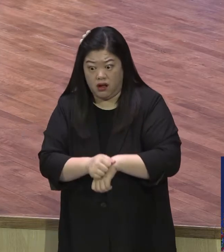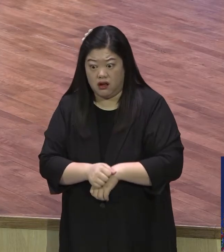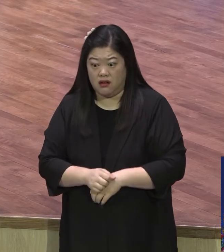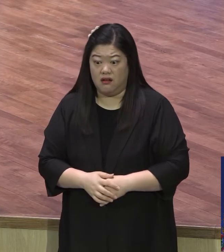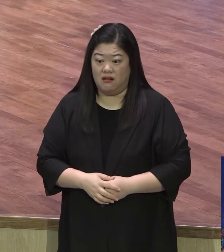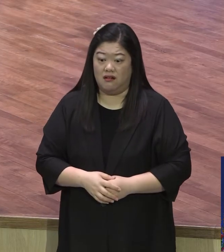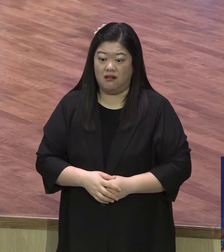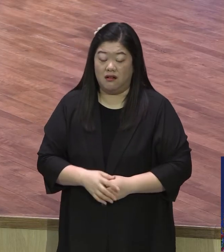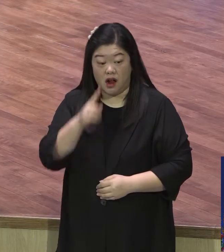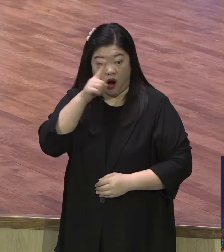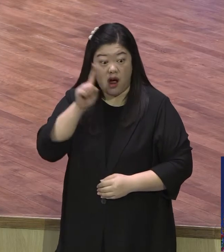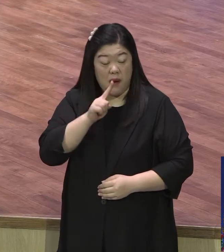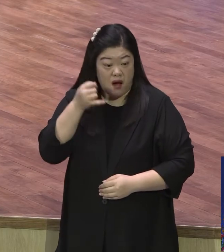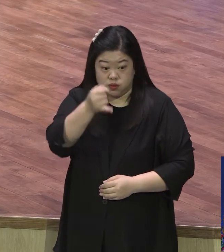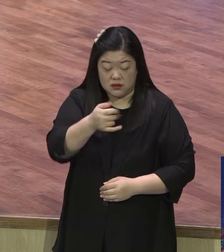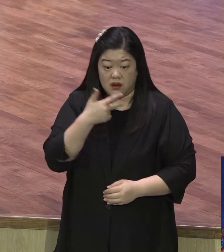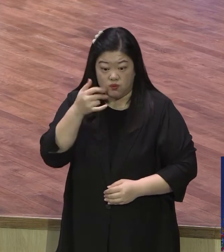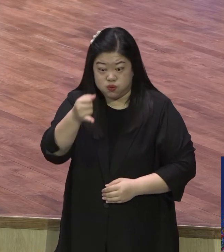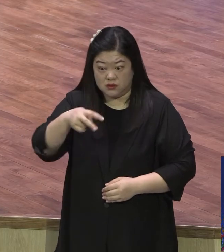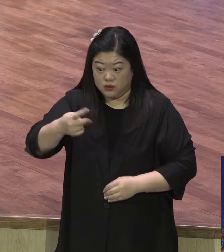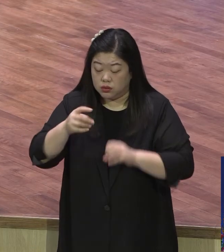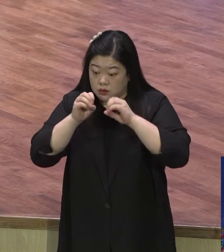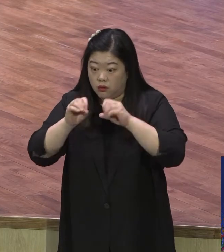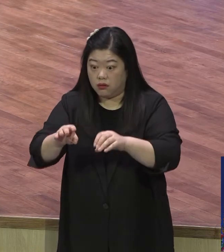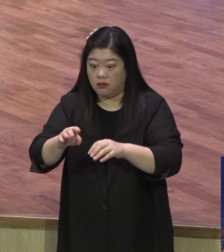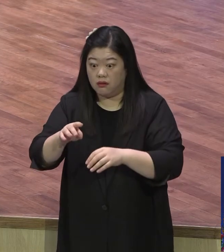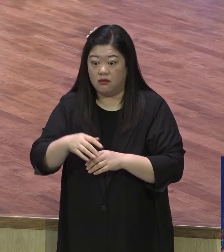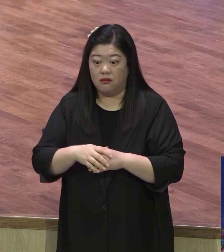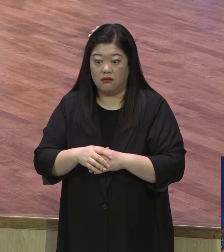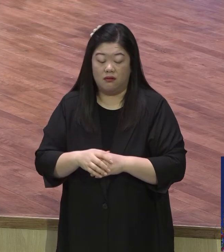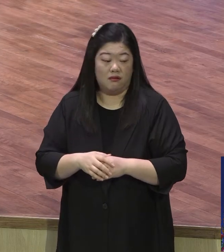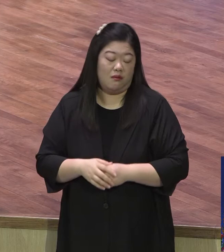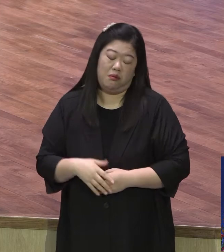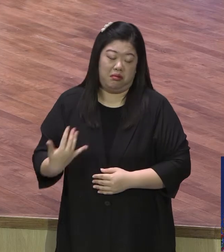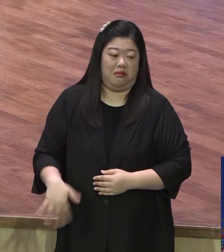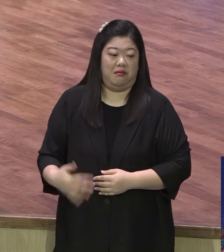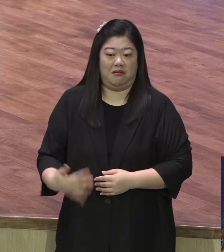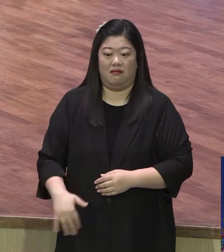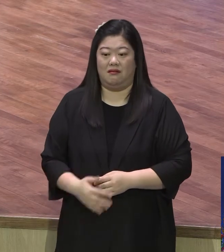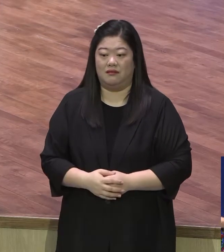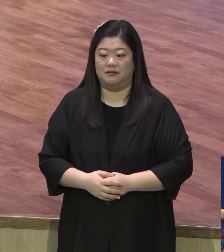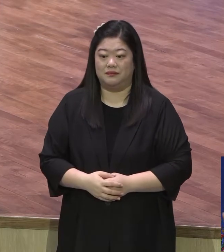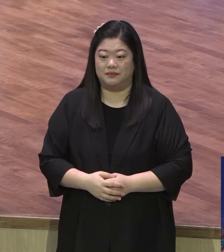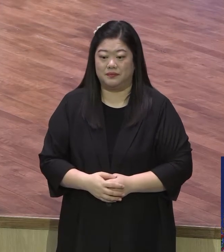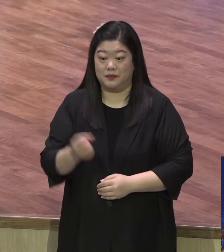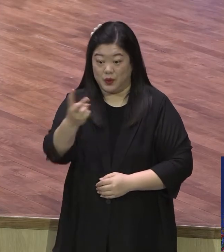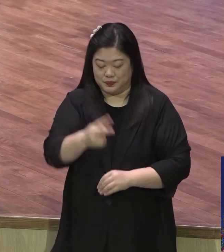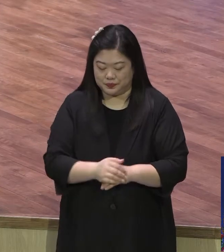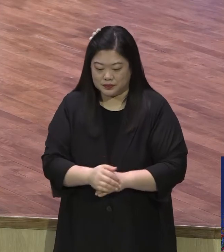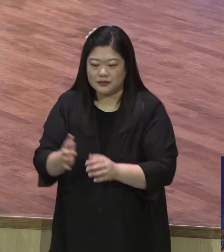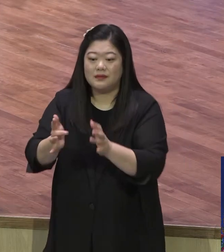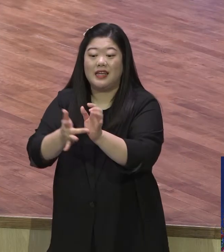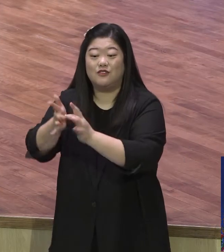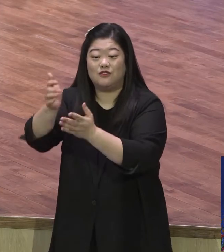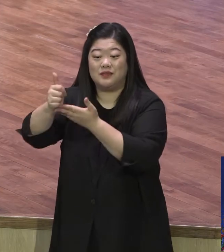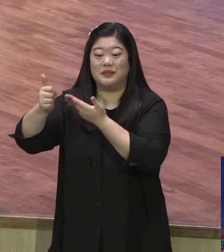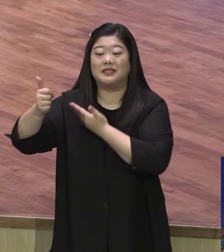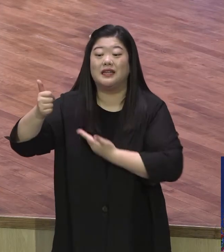베드로가 무슨 뭐 무슨 뭐 제자들이 아는 게 있습니까 어부 주신의 어부